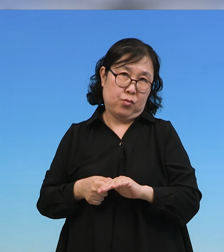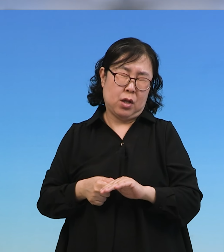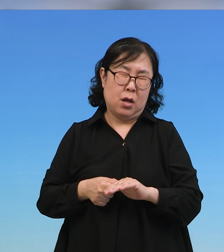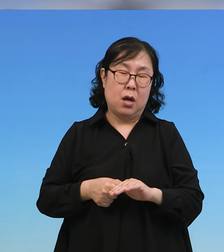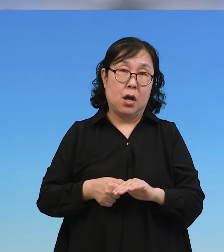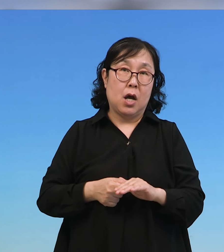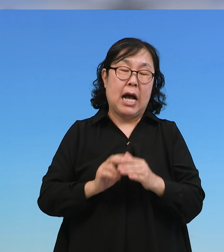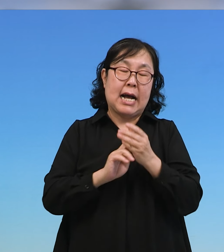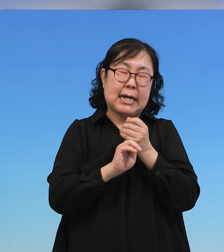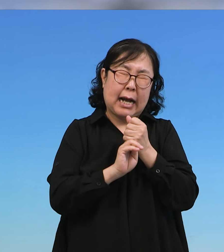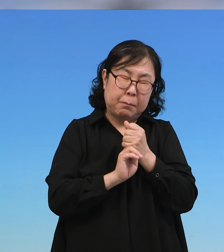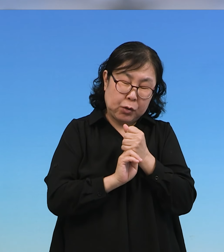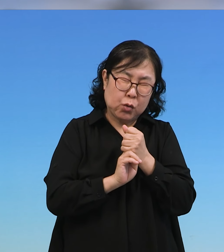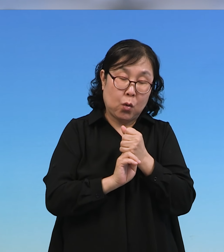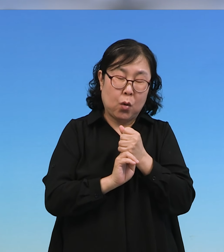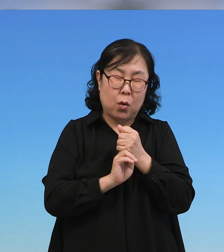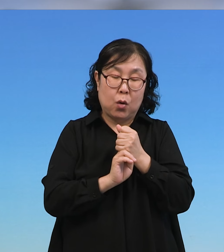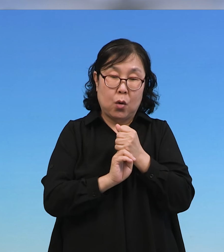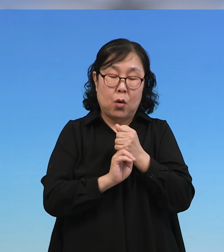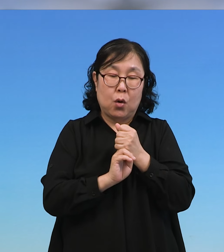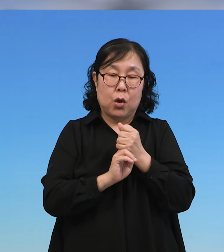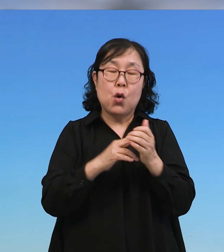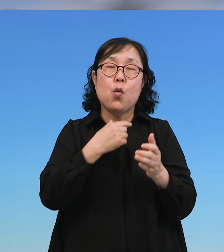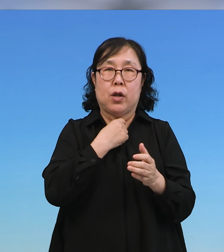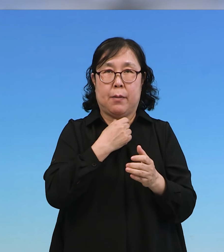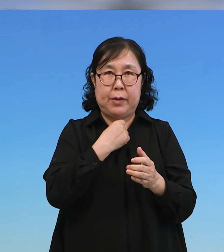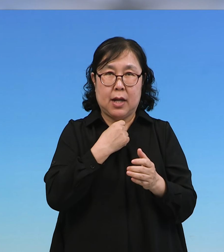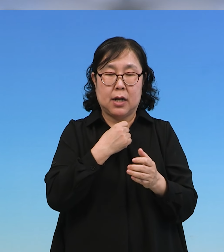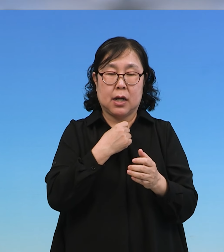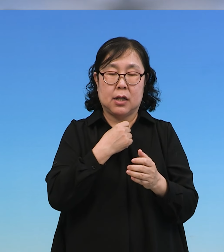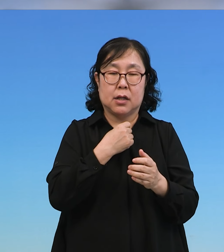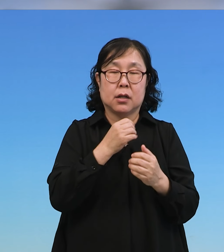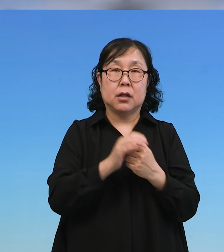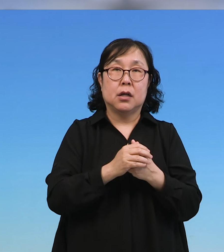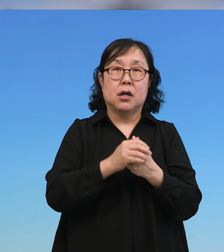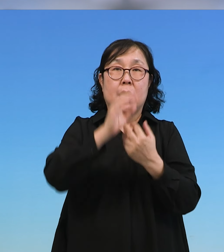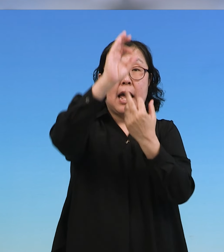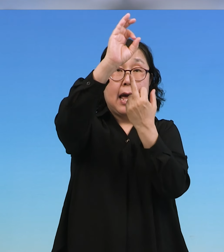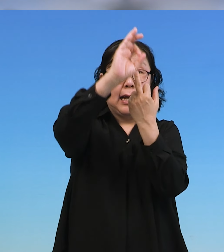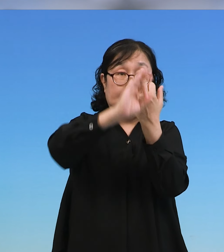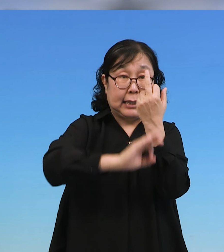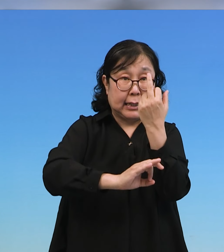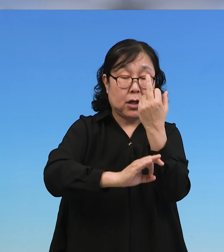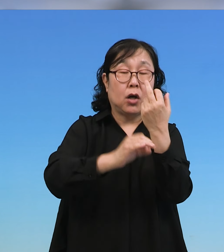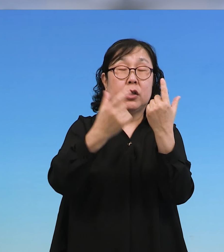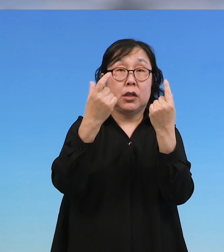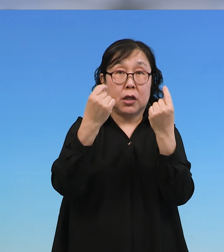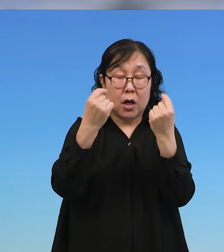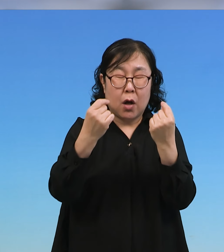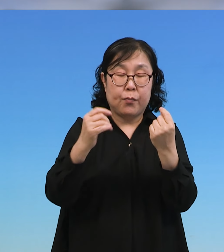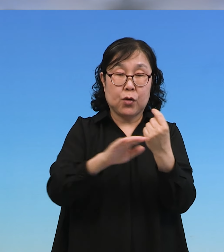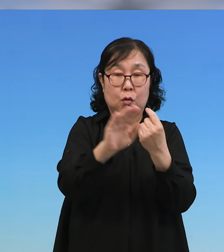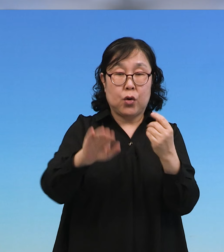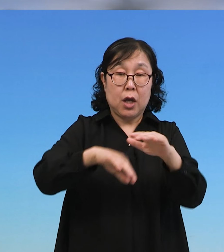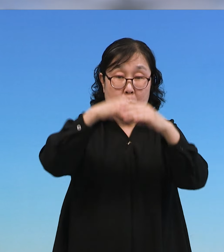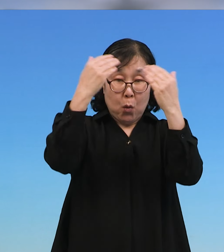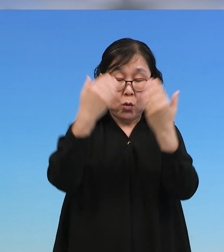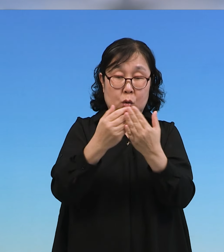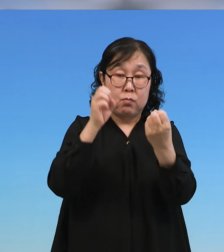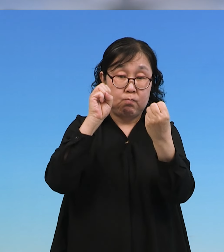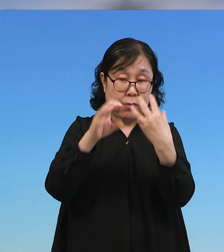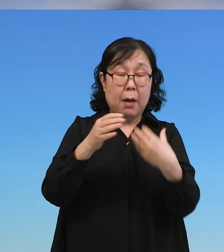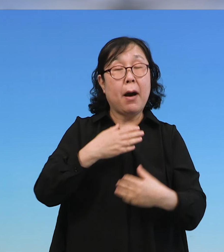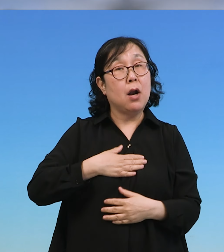보면서 하나님, 내 이후의 인생이 저러기를 원합니다. 그렇게 소원했던 것도 우리 모두가 다 정답을